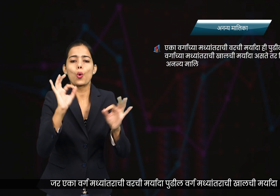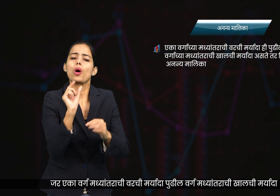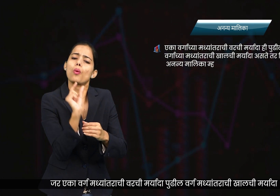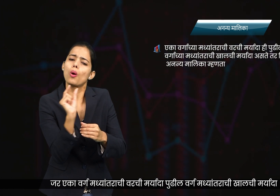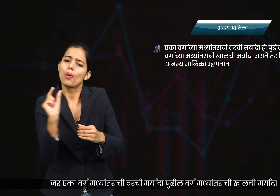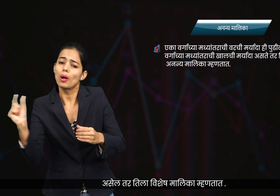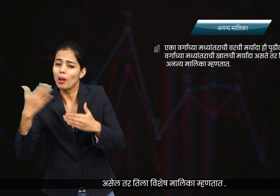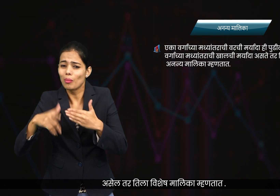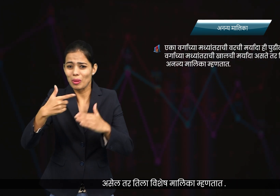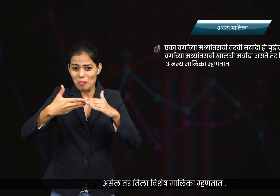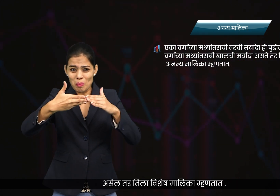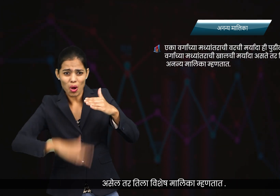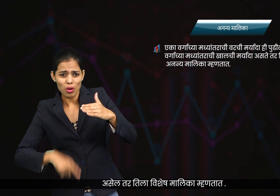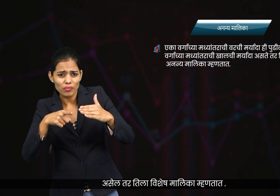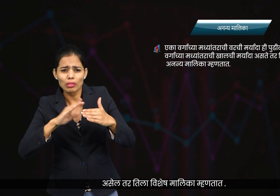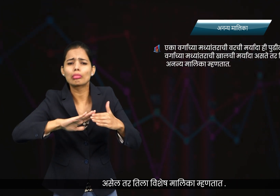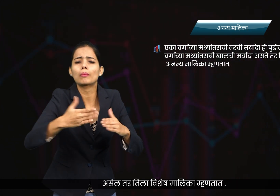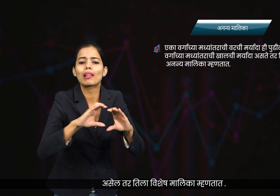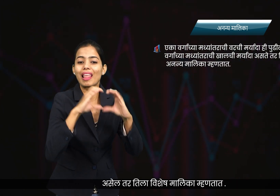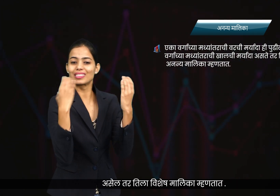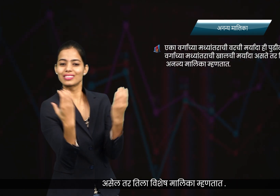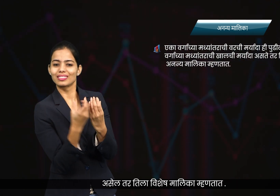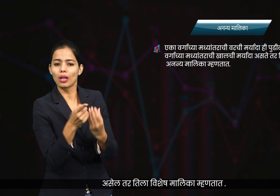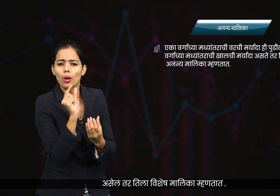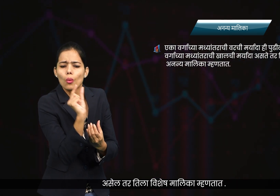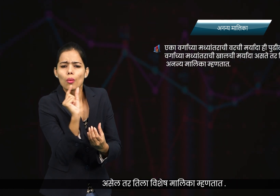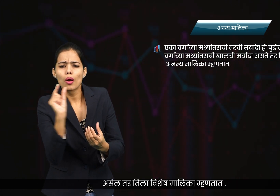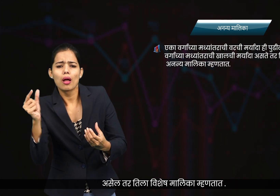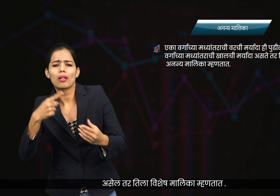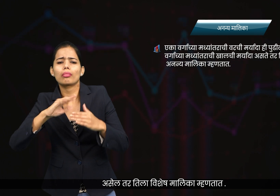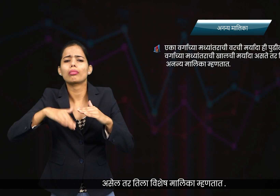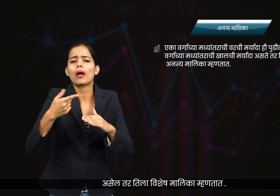खालची मर्यादा असेल तर तिला विशेष मालिका म्हणतात.